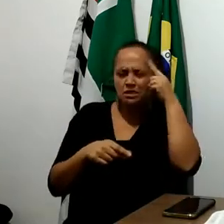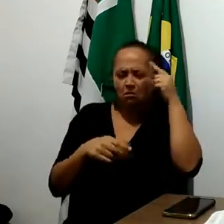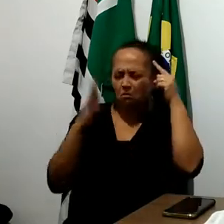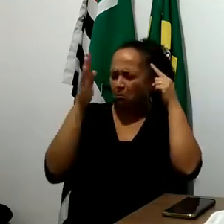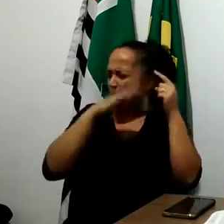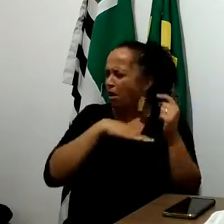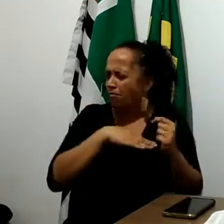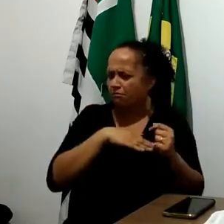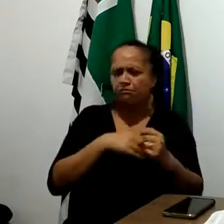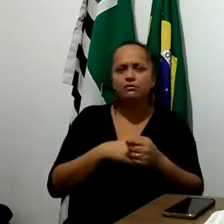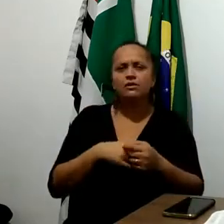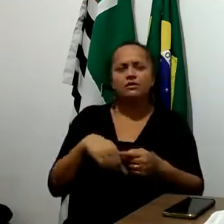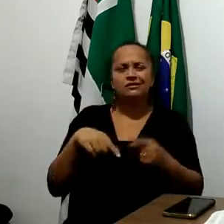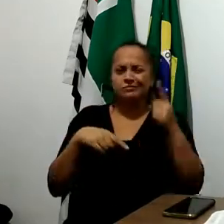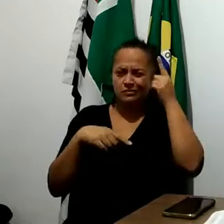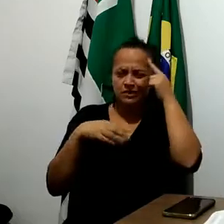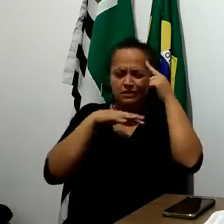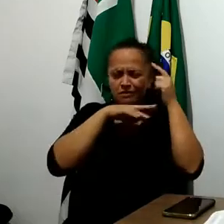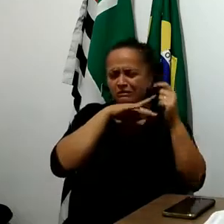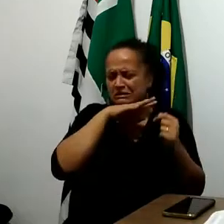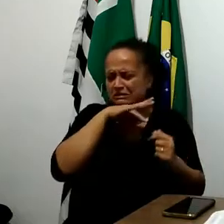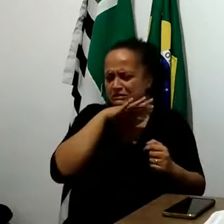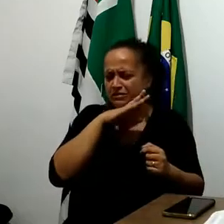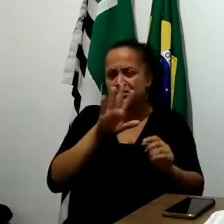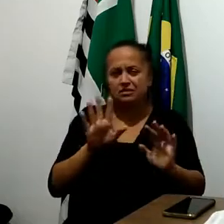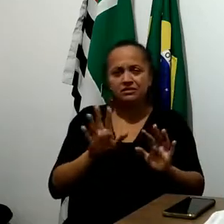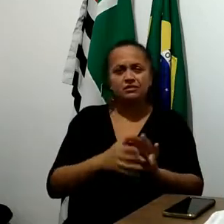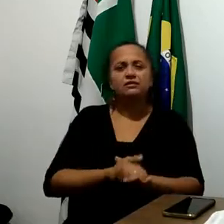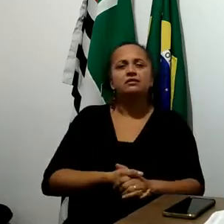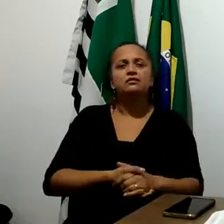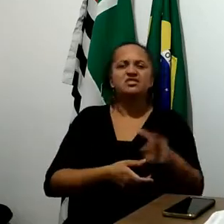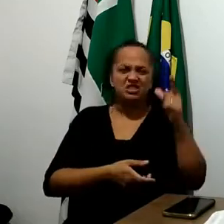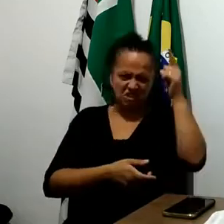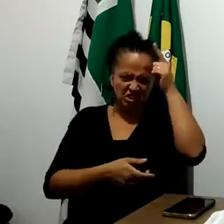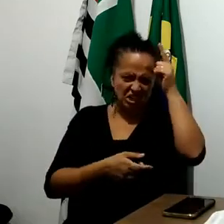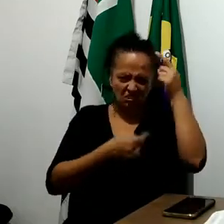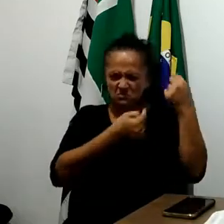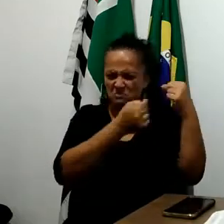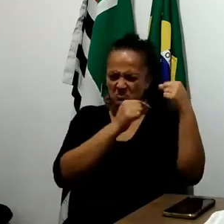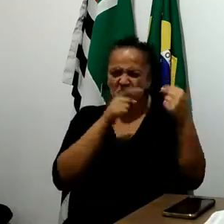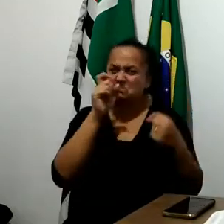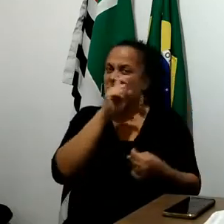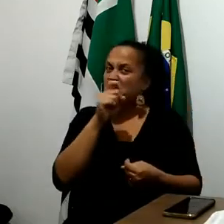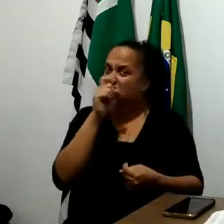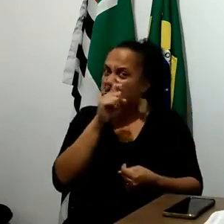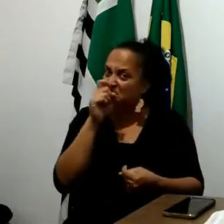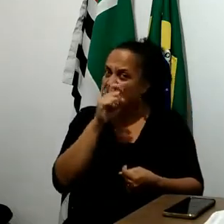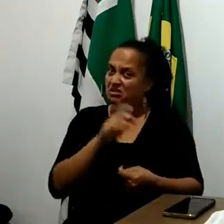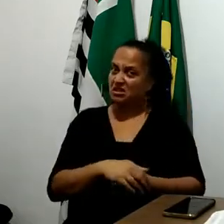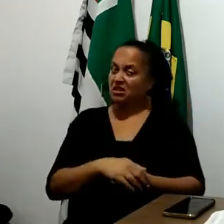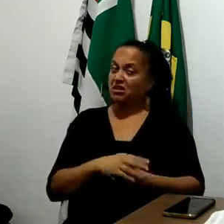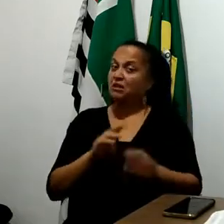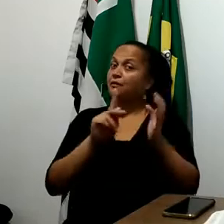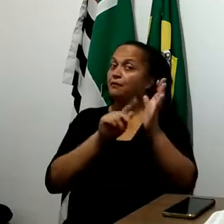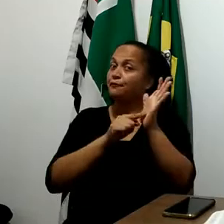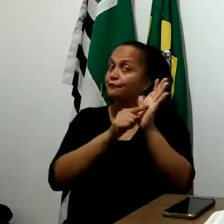pensamentos negativos. Ele nos ataca com um sofisma, com um raciocínio